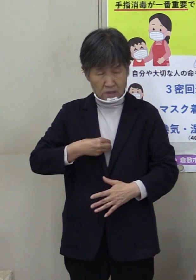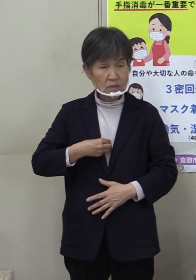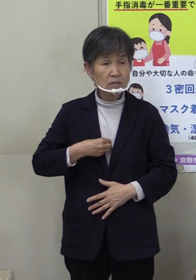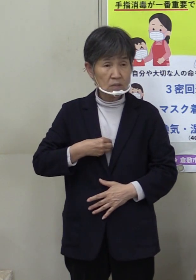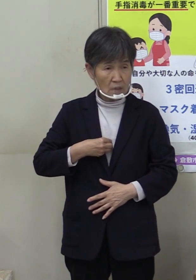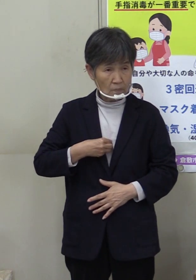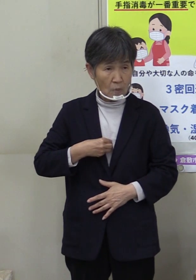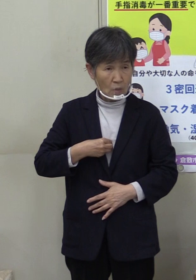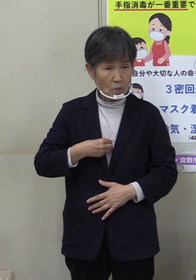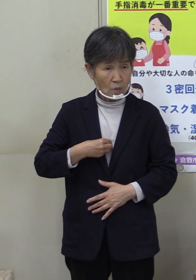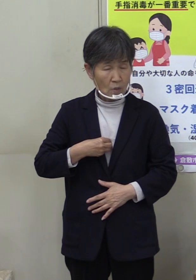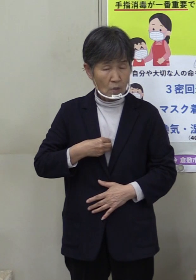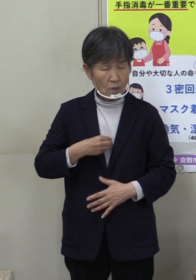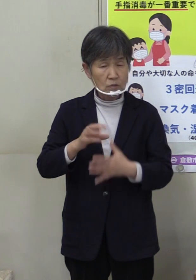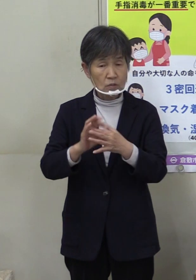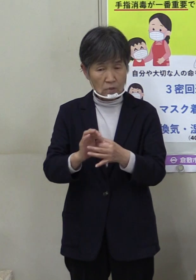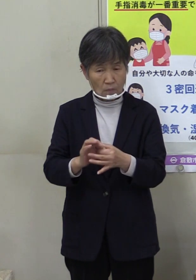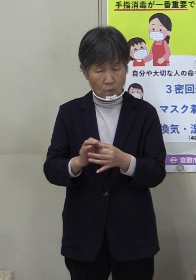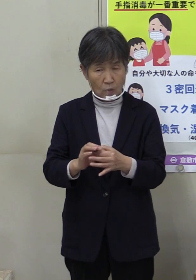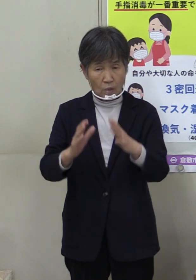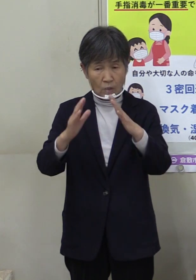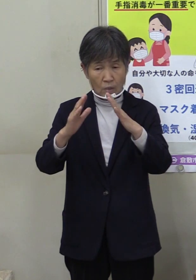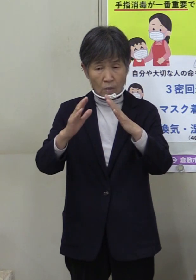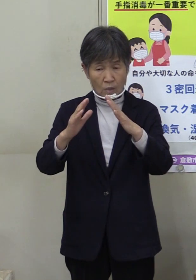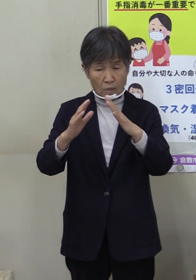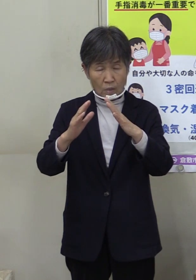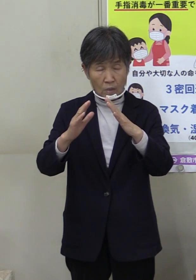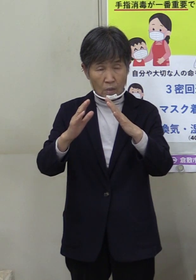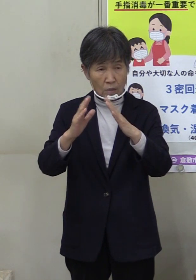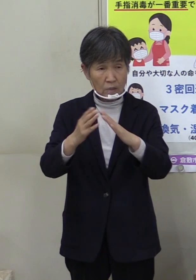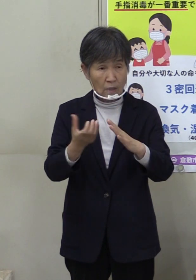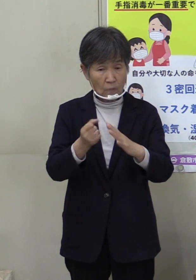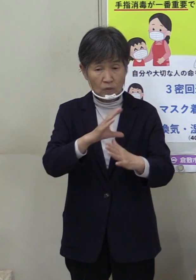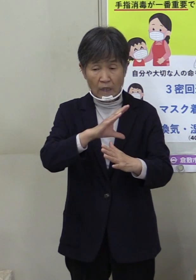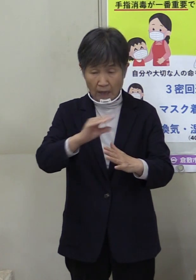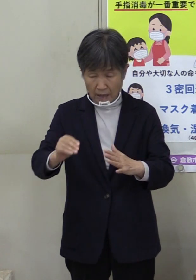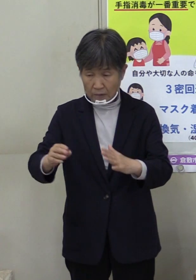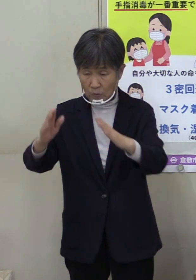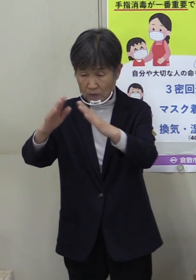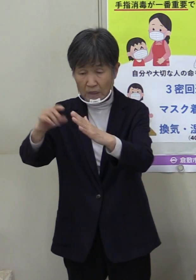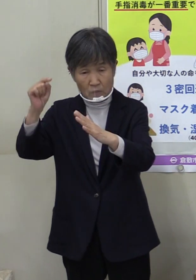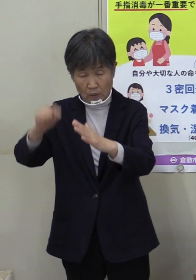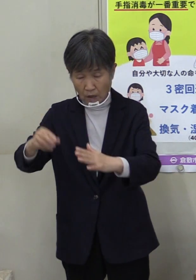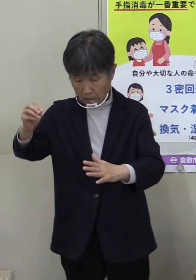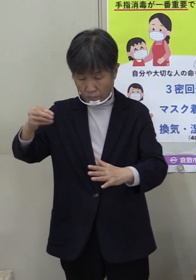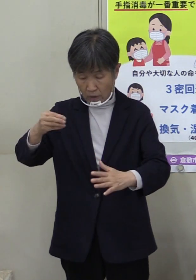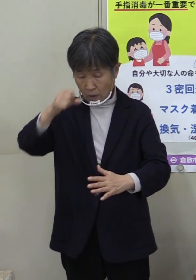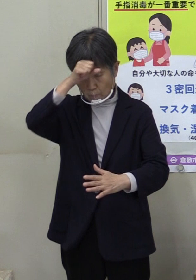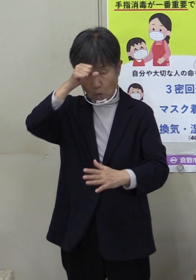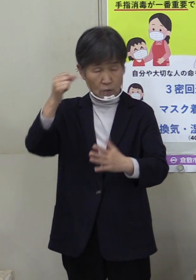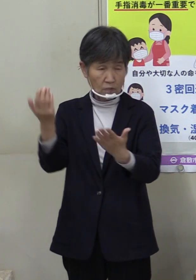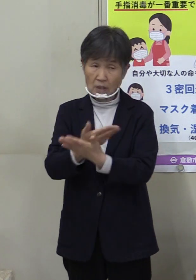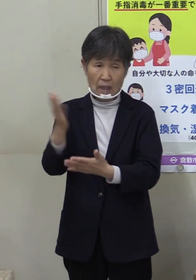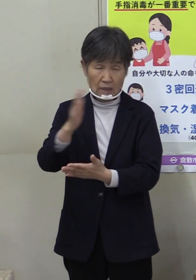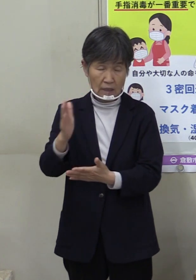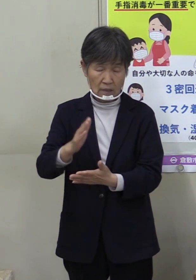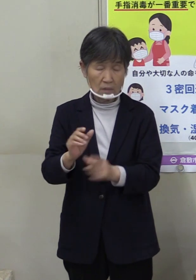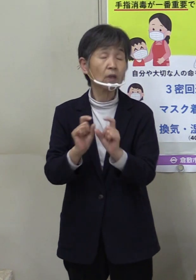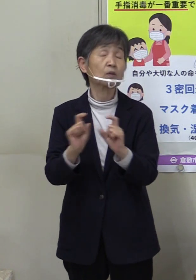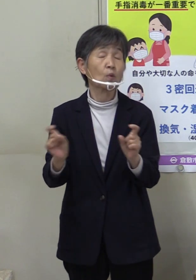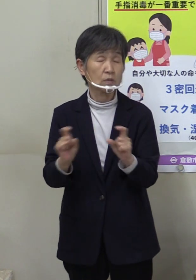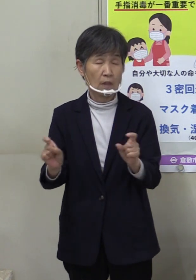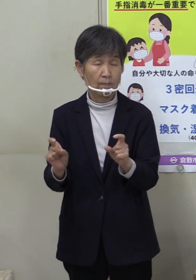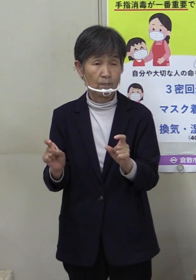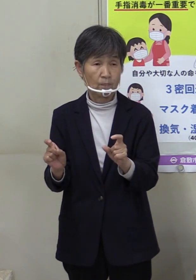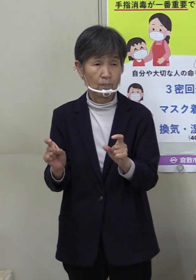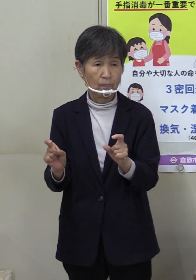かが持ってうちに持って帰らないことには、家の中での感染は、当然、ま